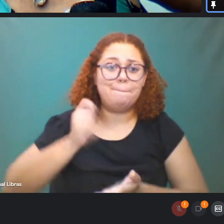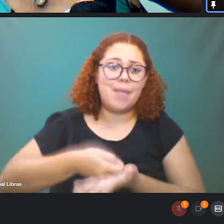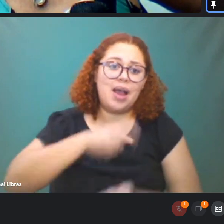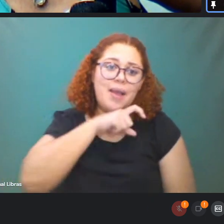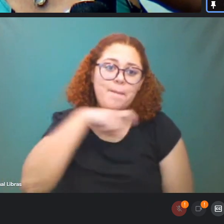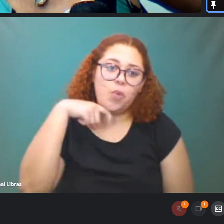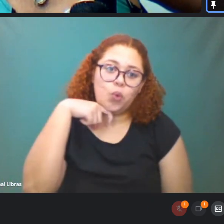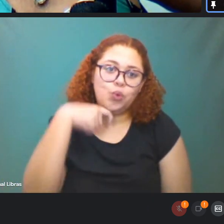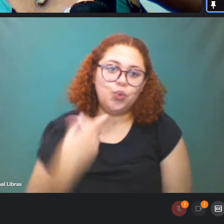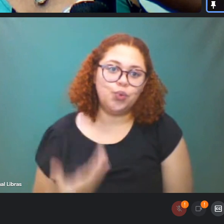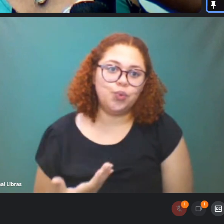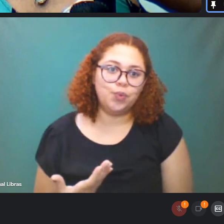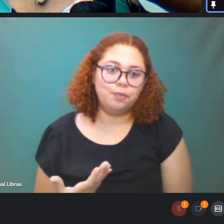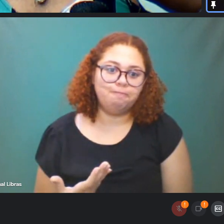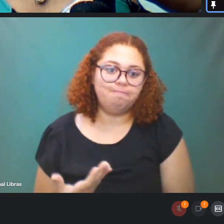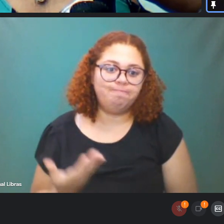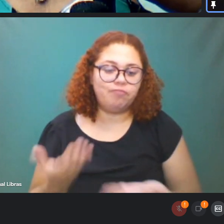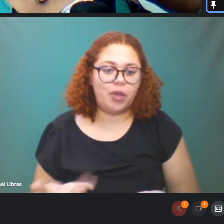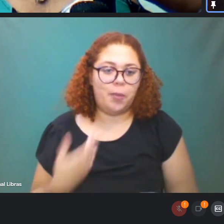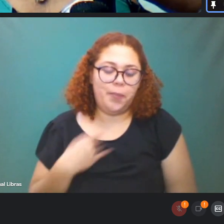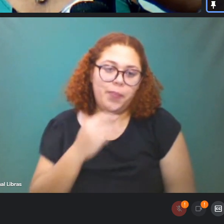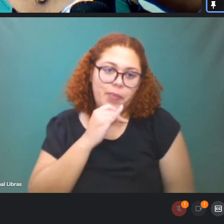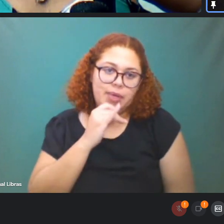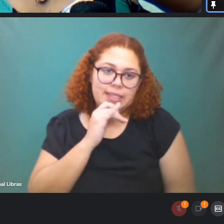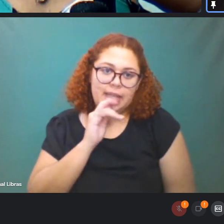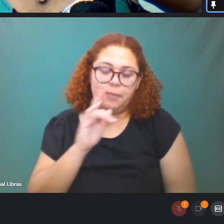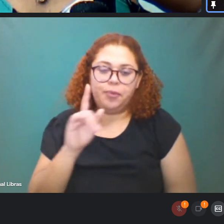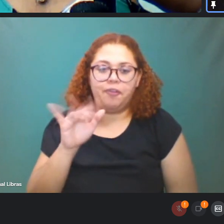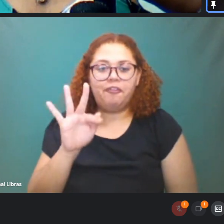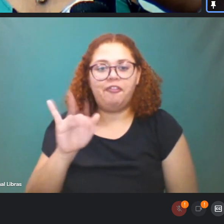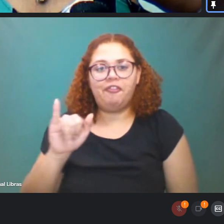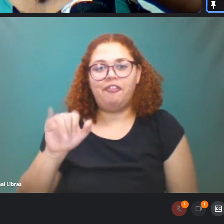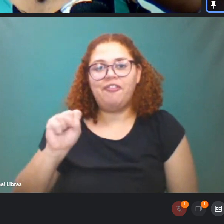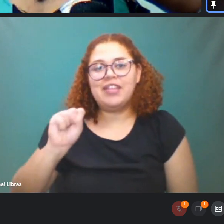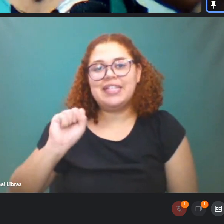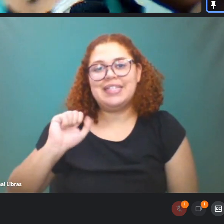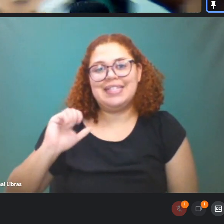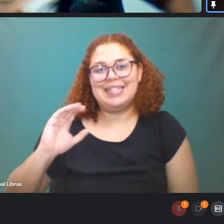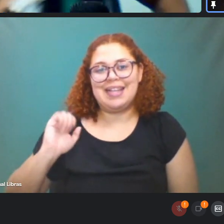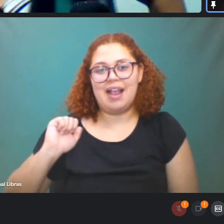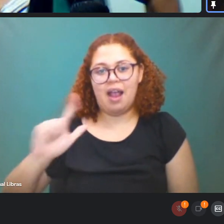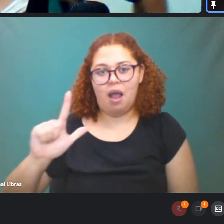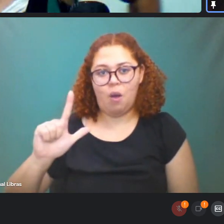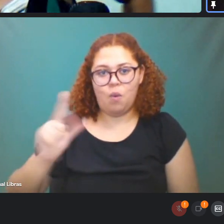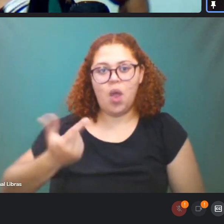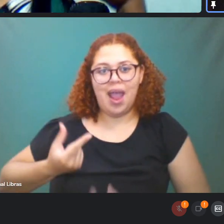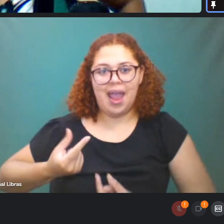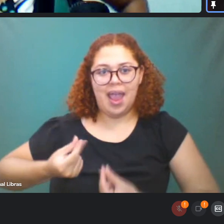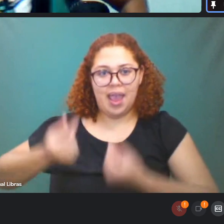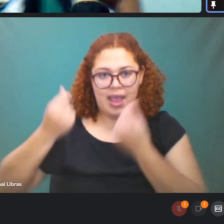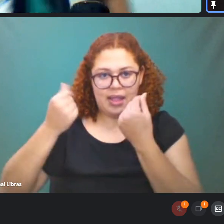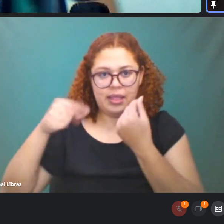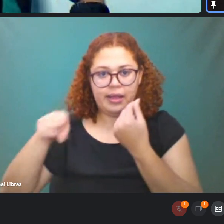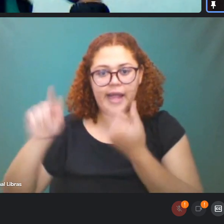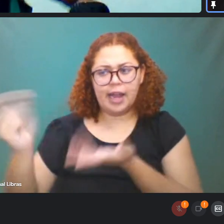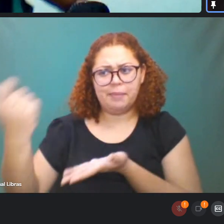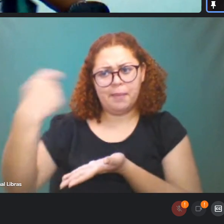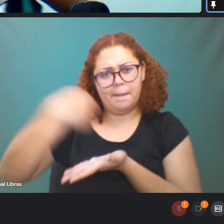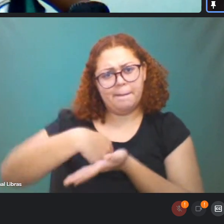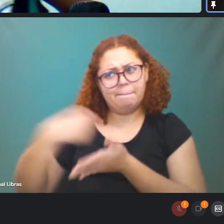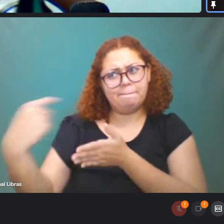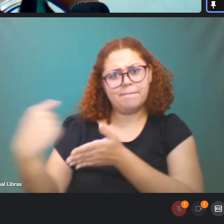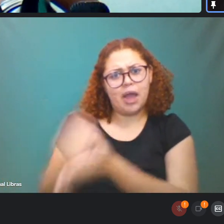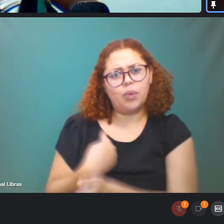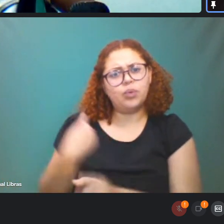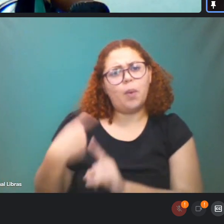chegou a perguntar para mim, um fiscal de renda, em que era que... Porque eu paguei esse valor de 17% para o